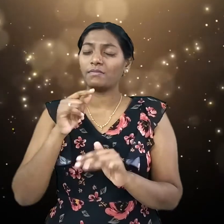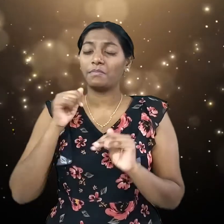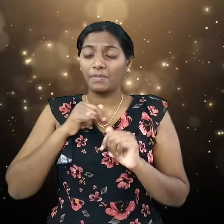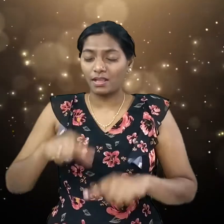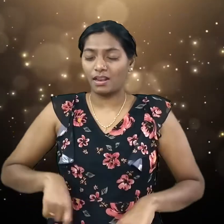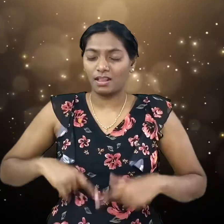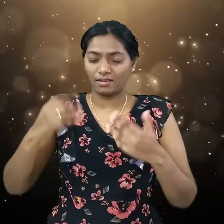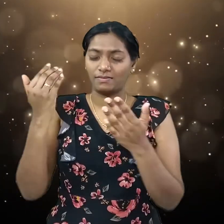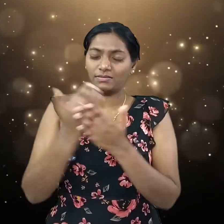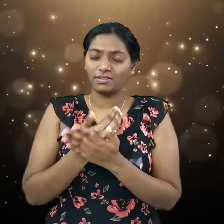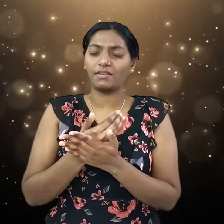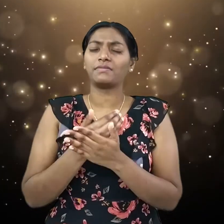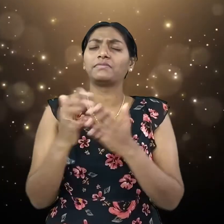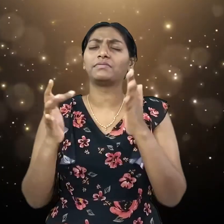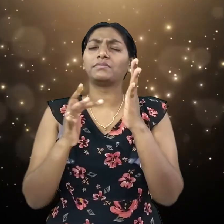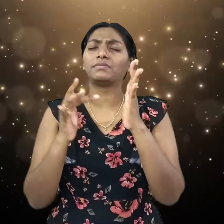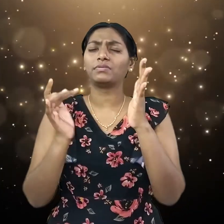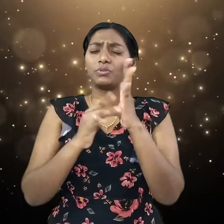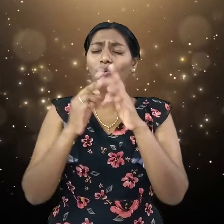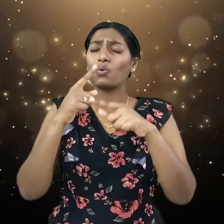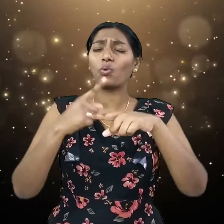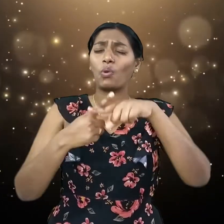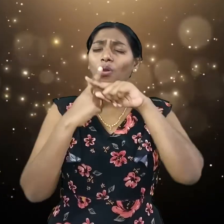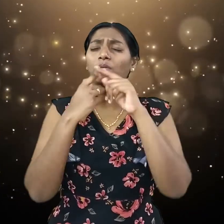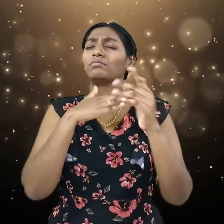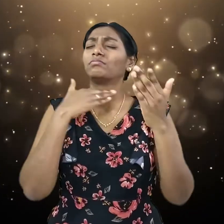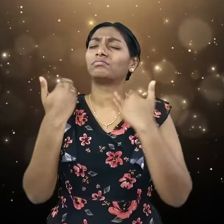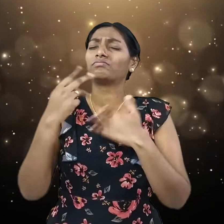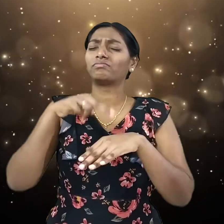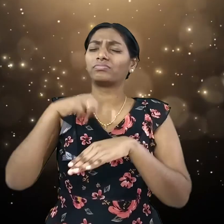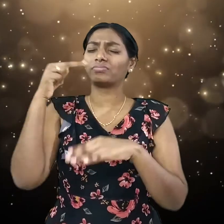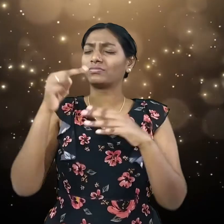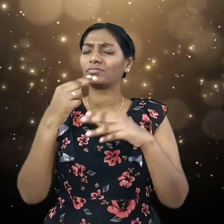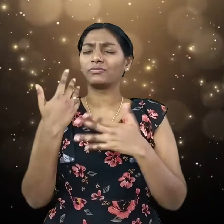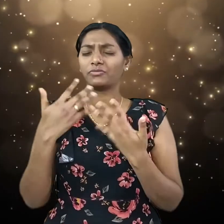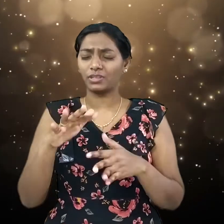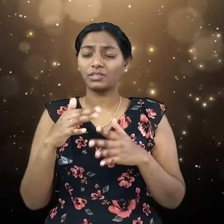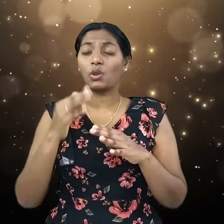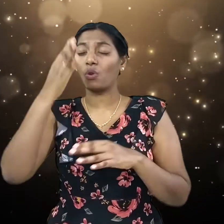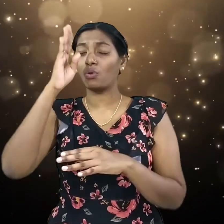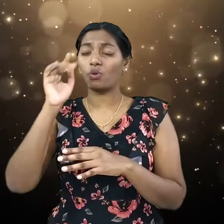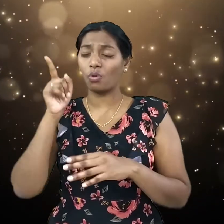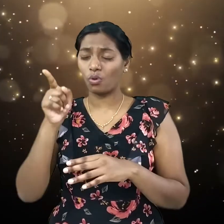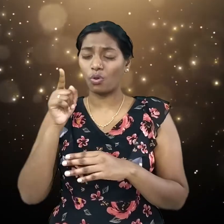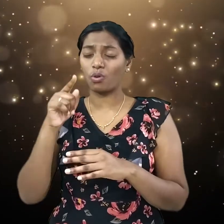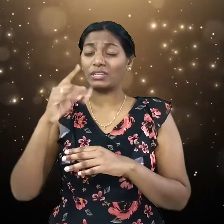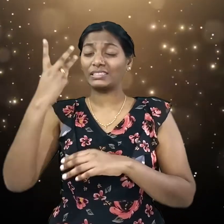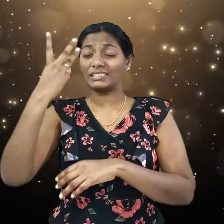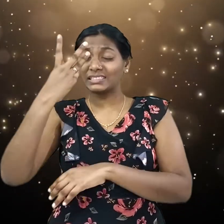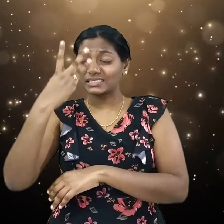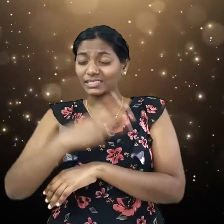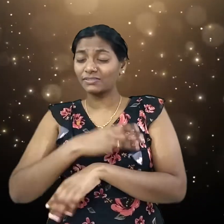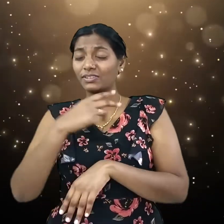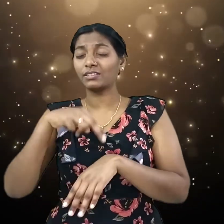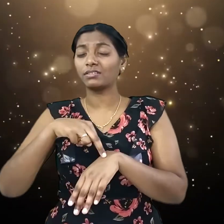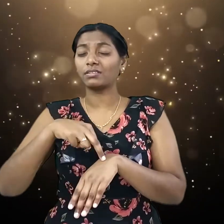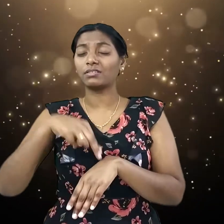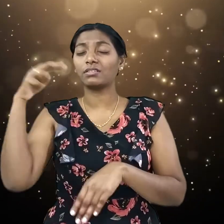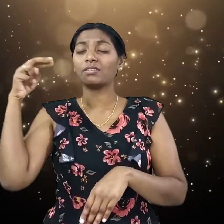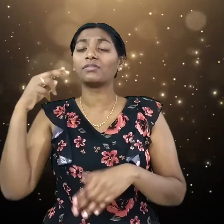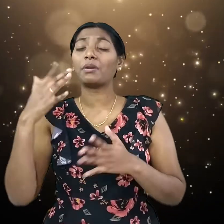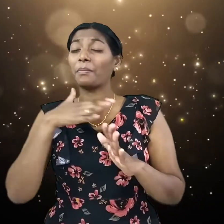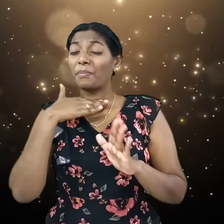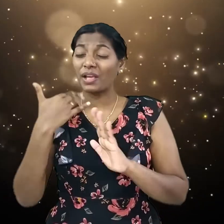मुझे बचाने के लिए क्रूस पर मरा, और परमेश्वर ने उसे तीसरे